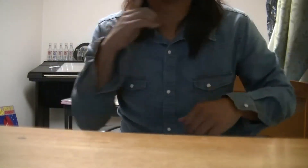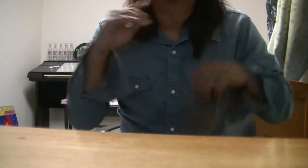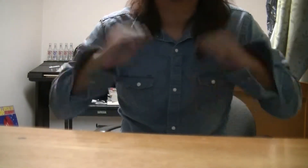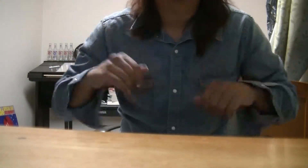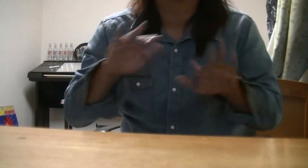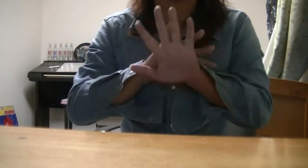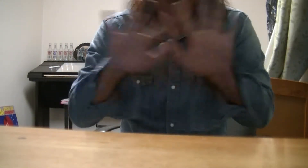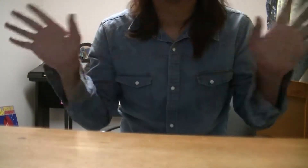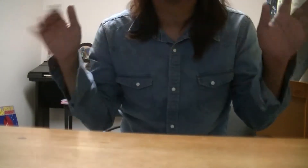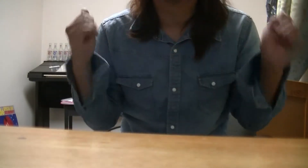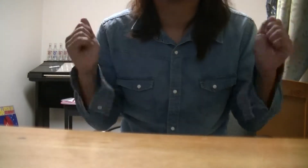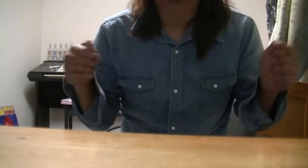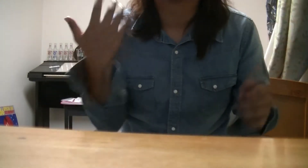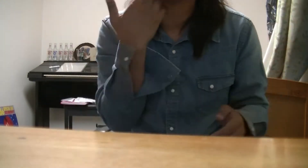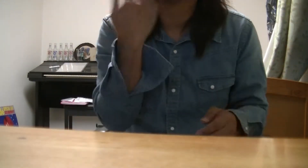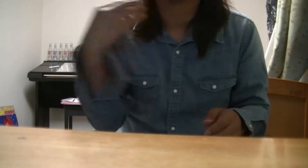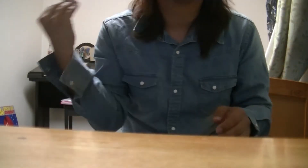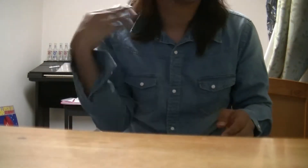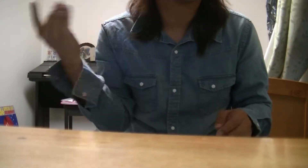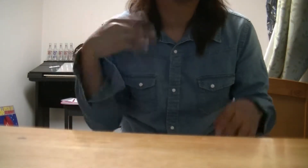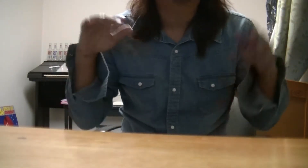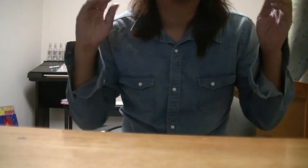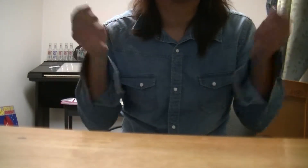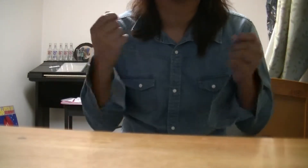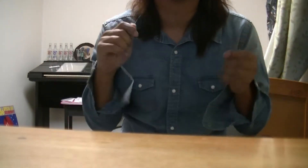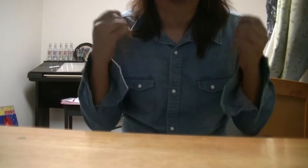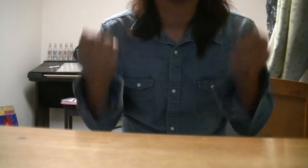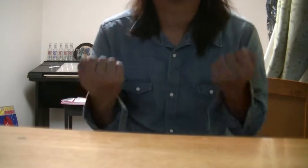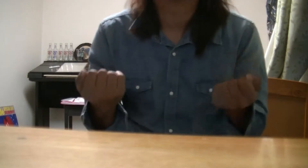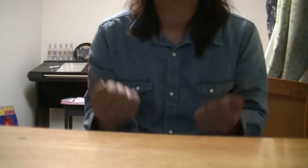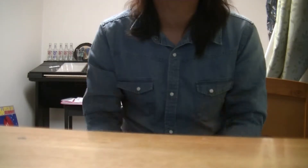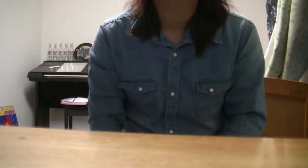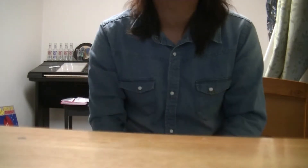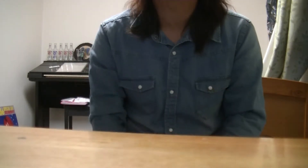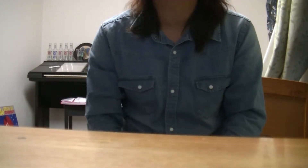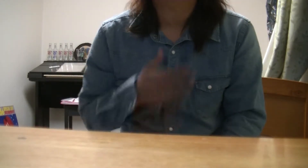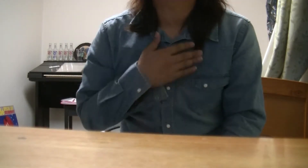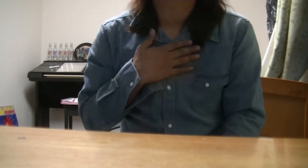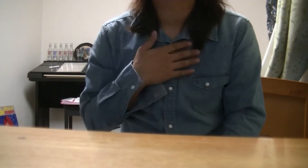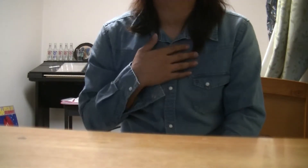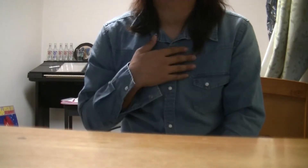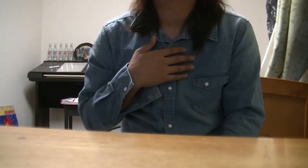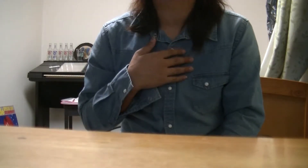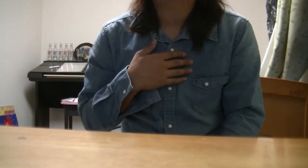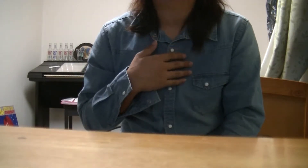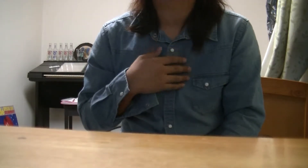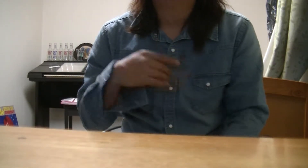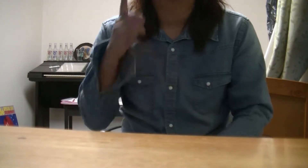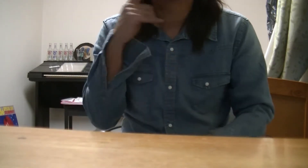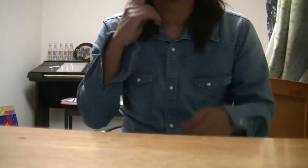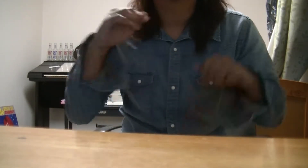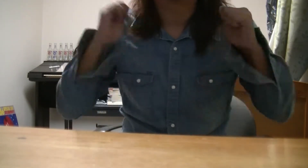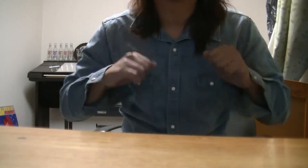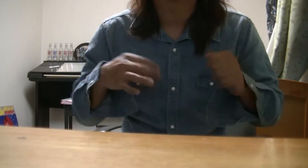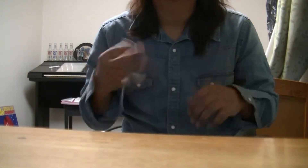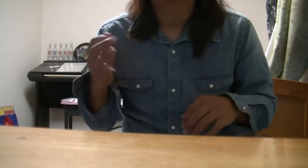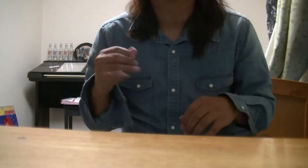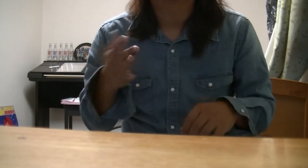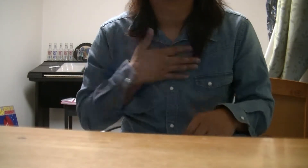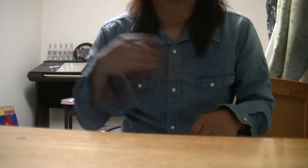ようよ。誰が何と言おうとやってんねって。僕はね、それがチャレンジの価値だと思ってます。もうチャレンジ